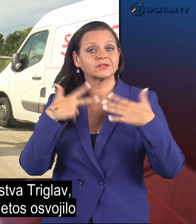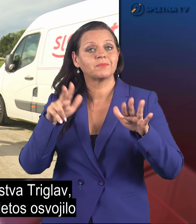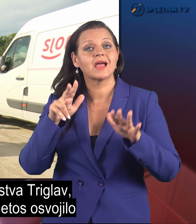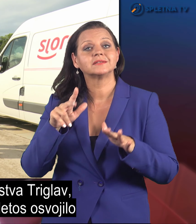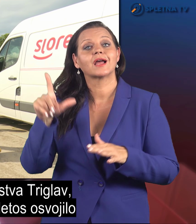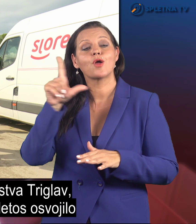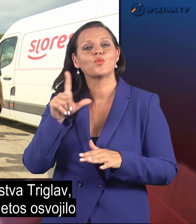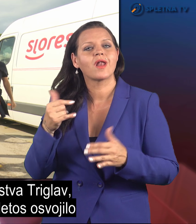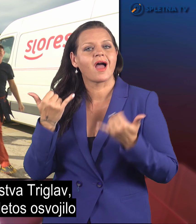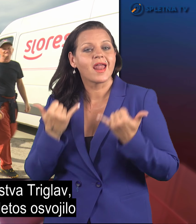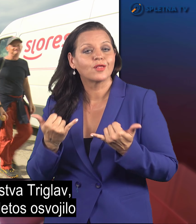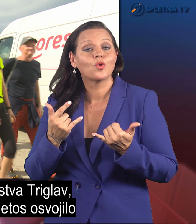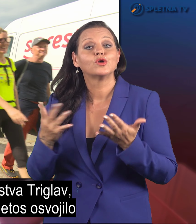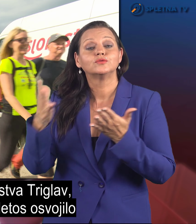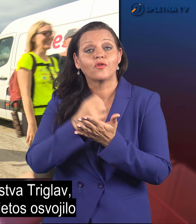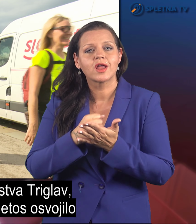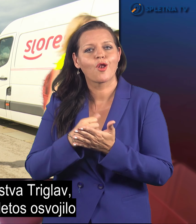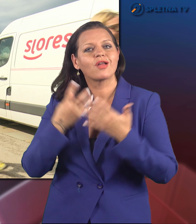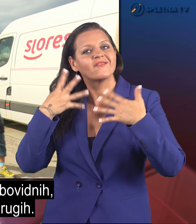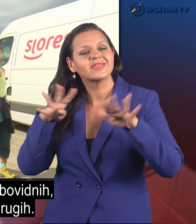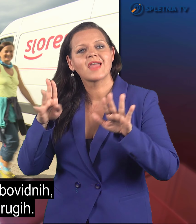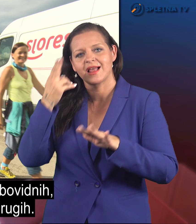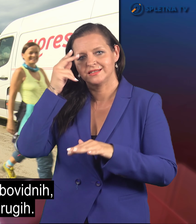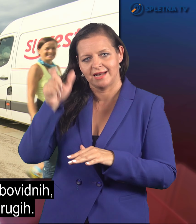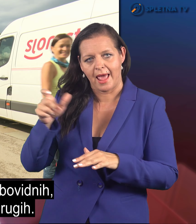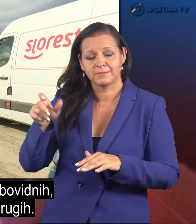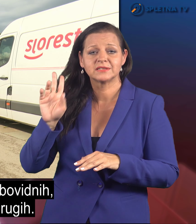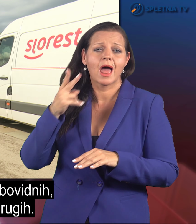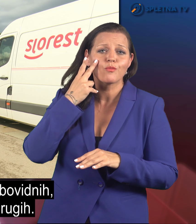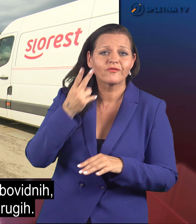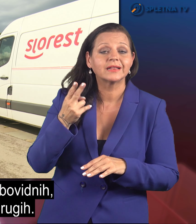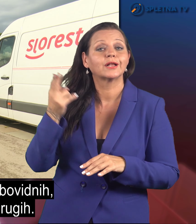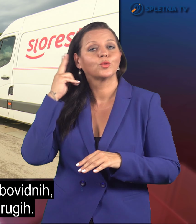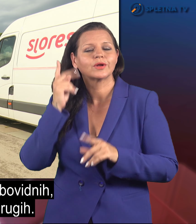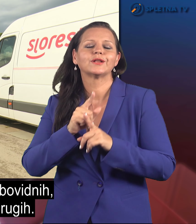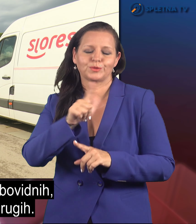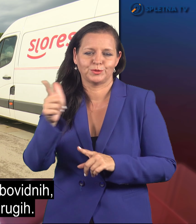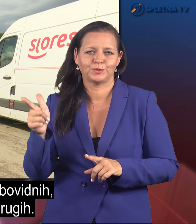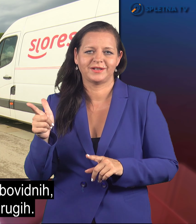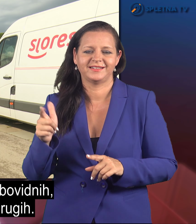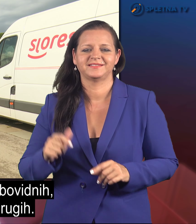osvojilo 19 slepih, slabovidnih, gluhih in ostalih invalidov.